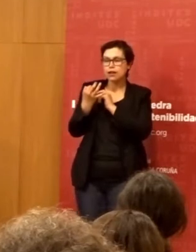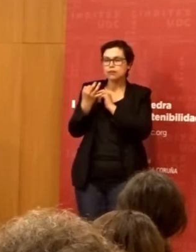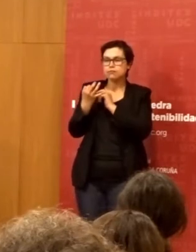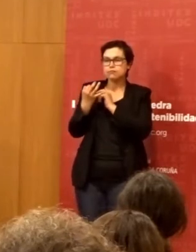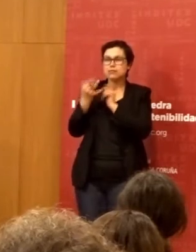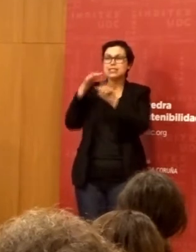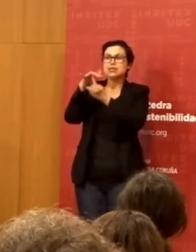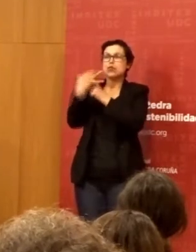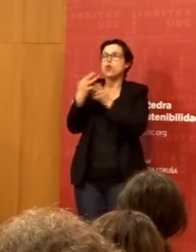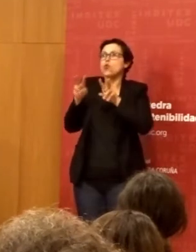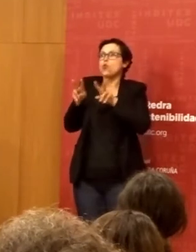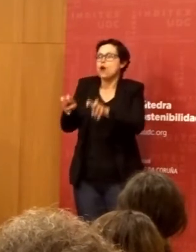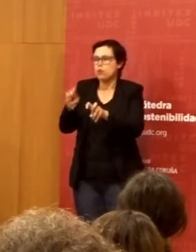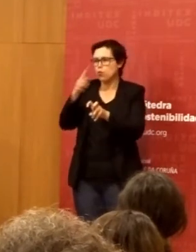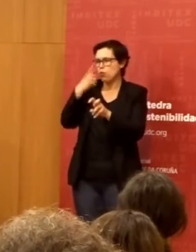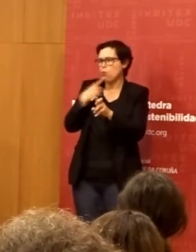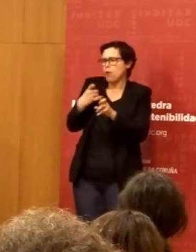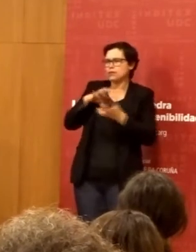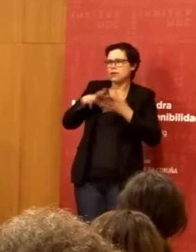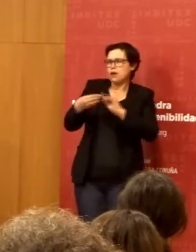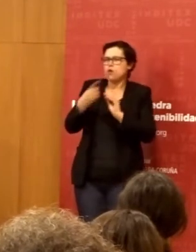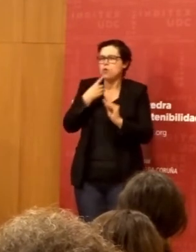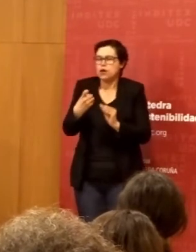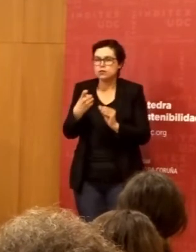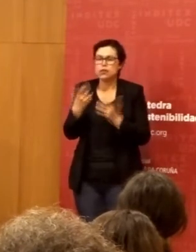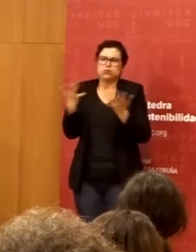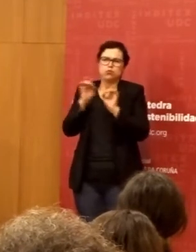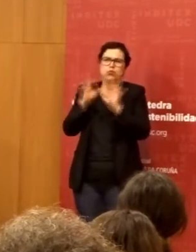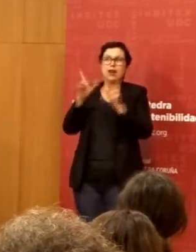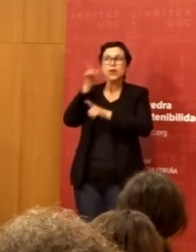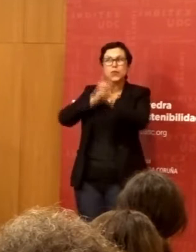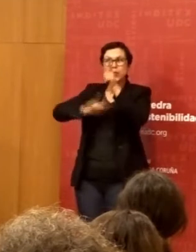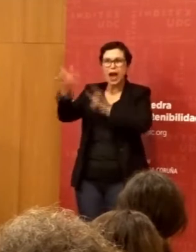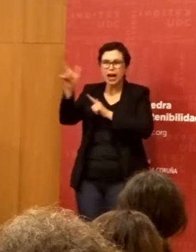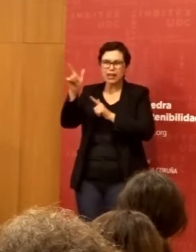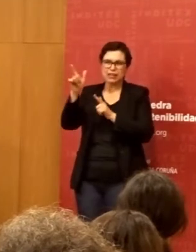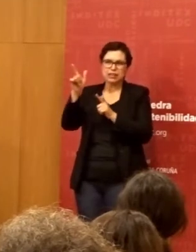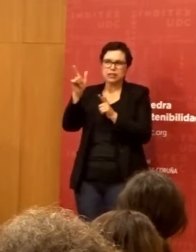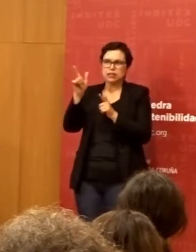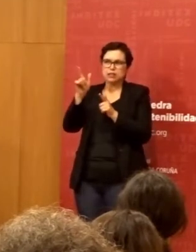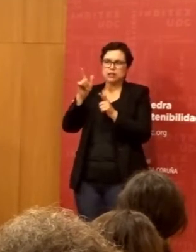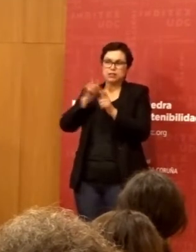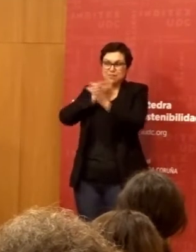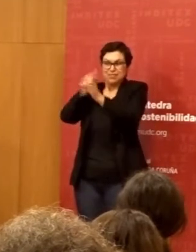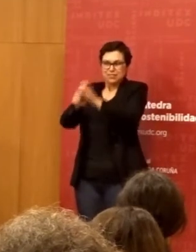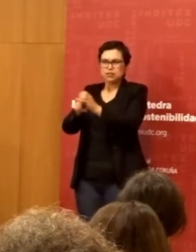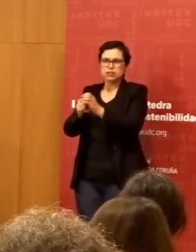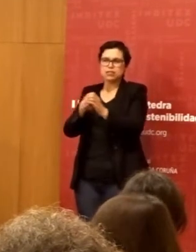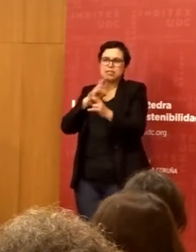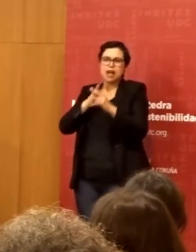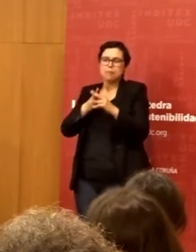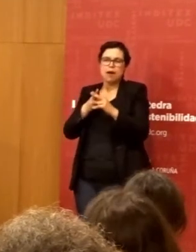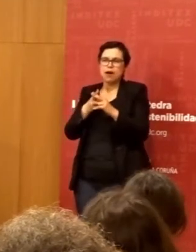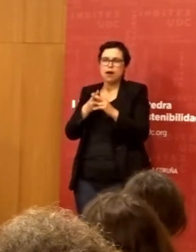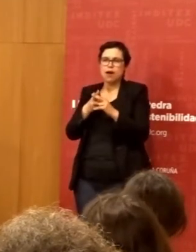a situaciones nuevas. Y obviamente un viaje supone estar de forma